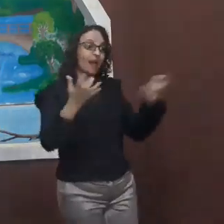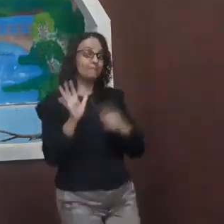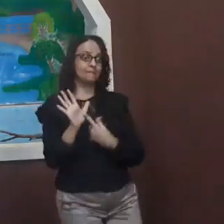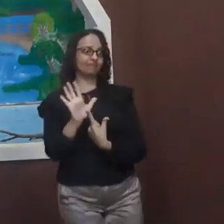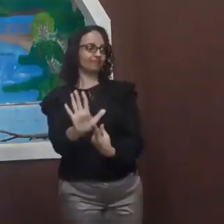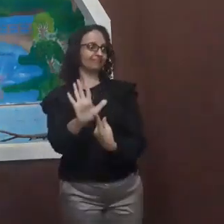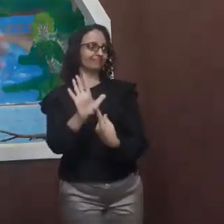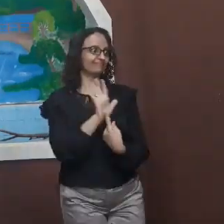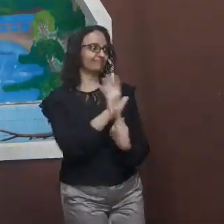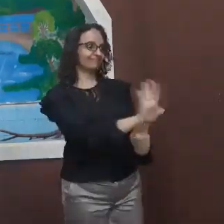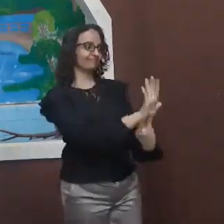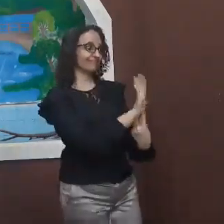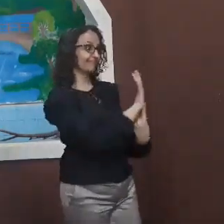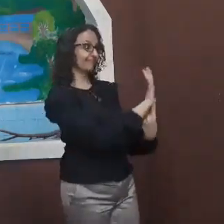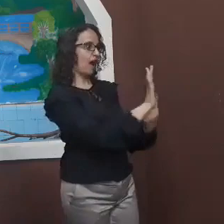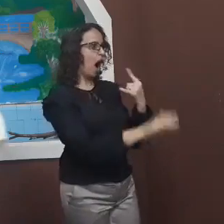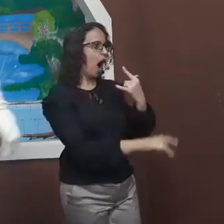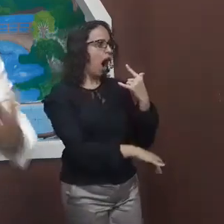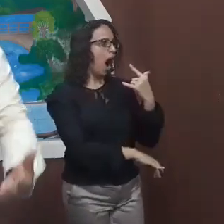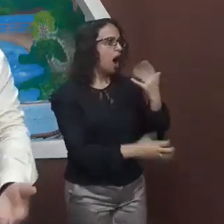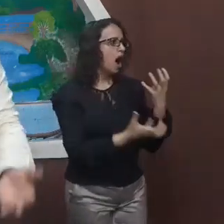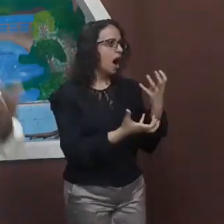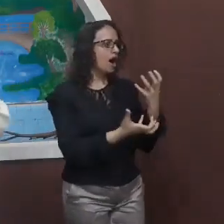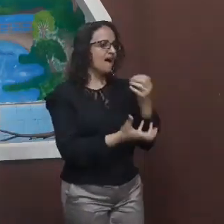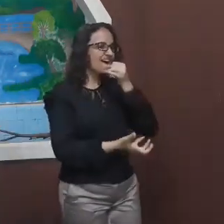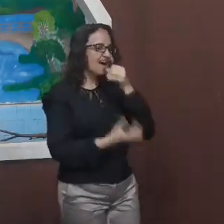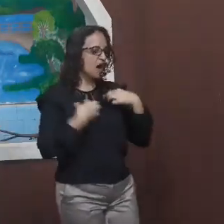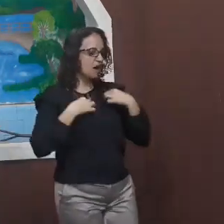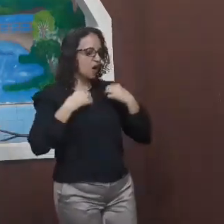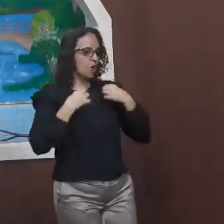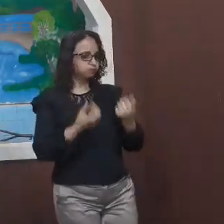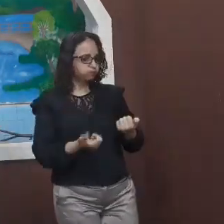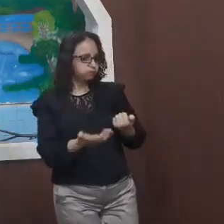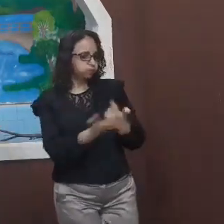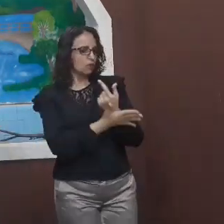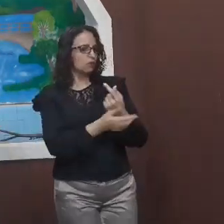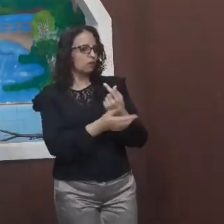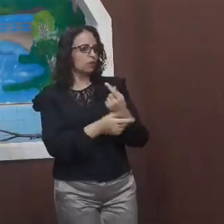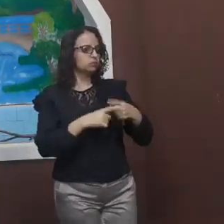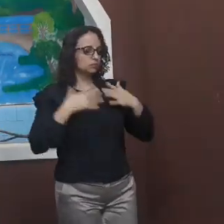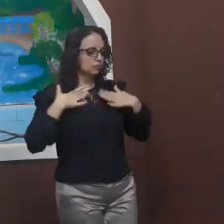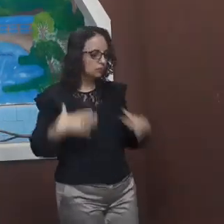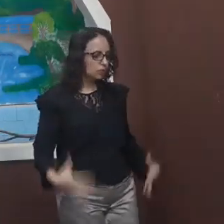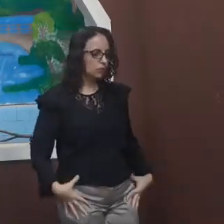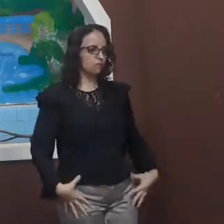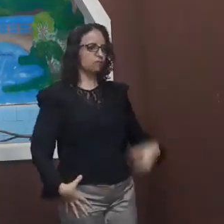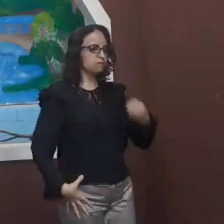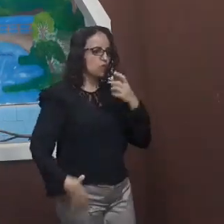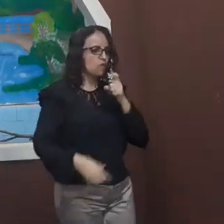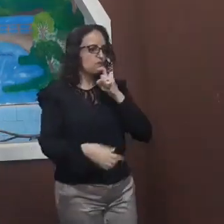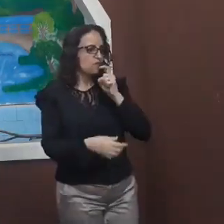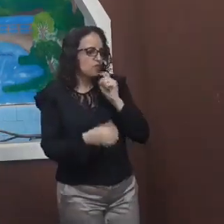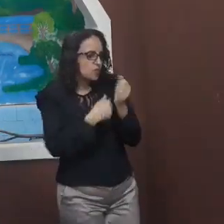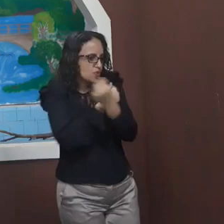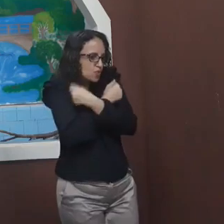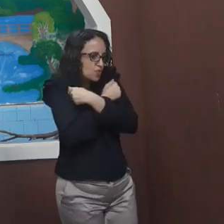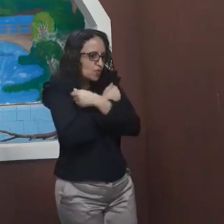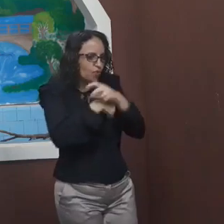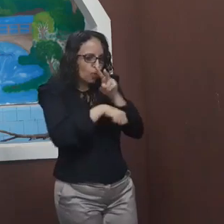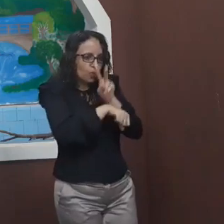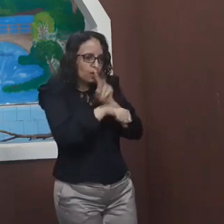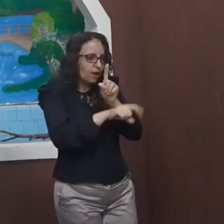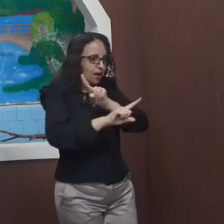outro possa consumir. A gente não compra mais roupa só pela utilidade, como que era no passado. Era um